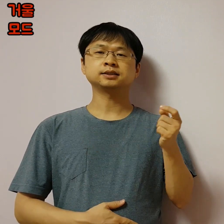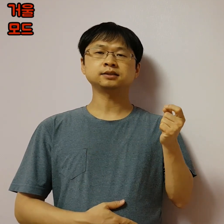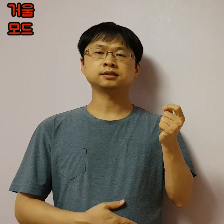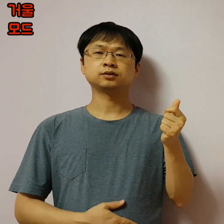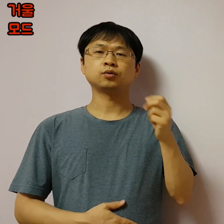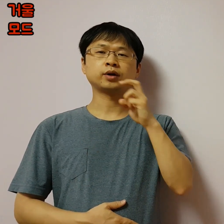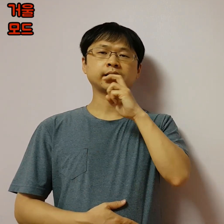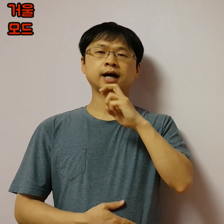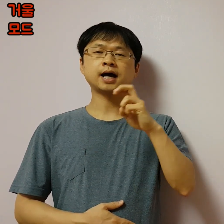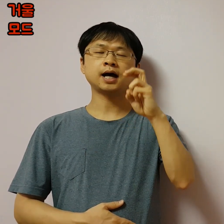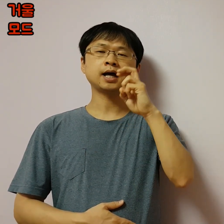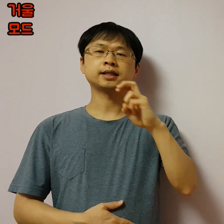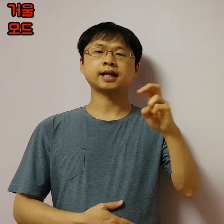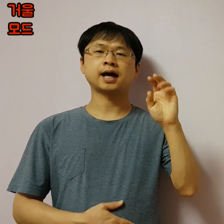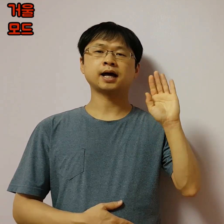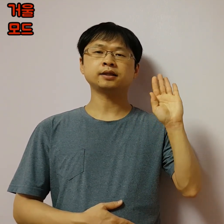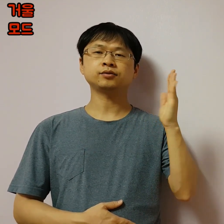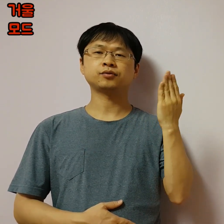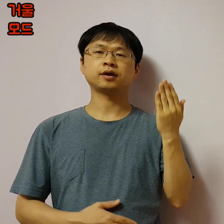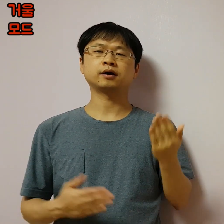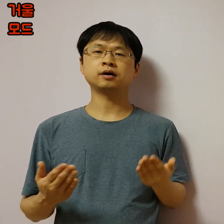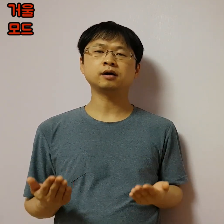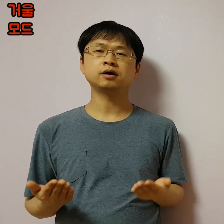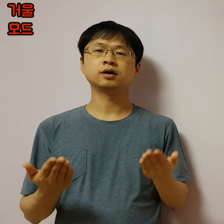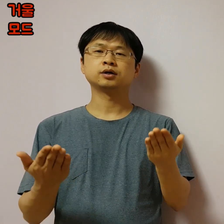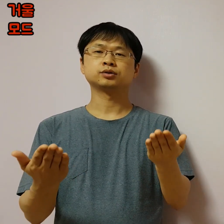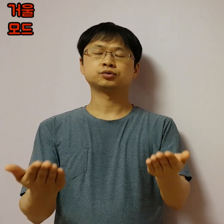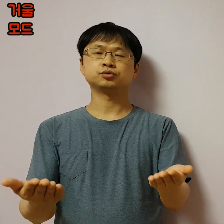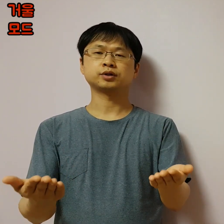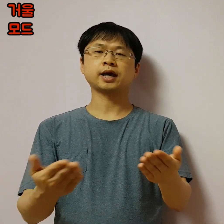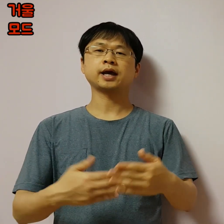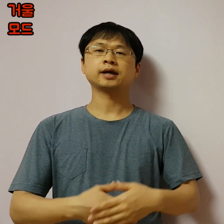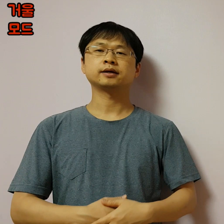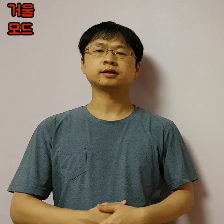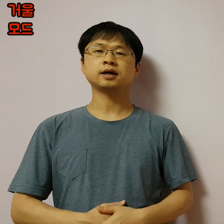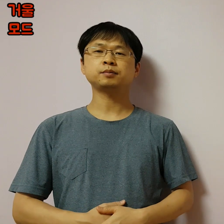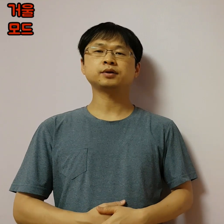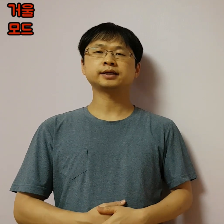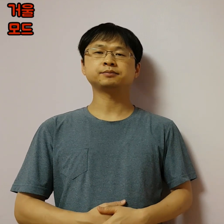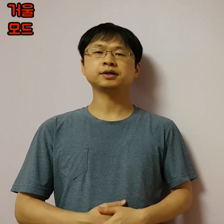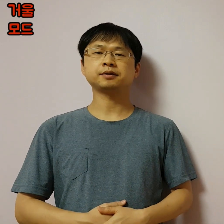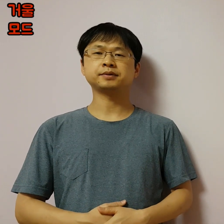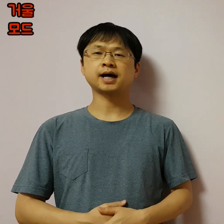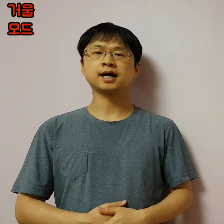작은 노래가 난 되어줄게 이렇게 표현하시면